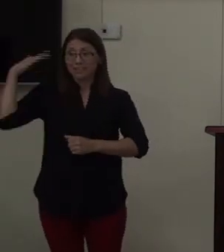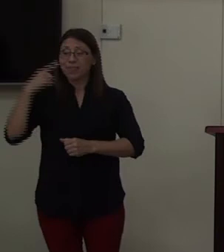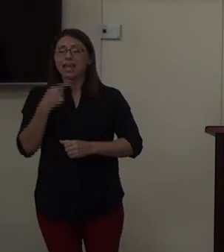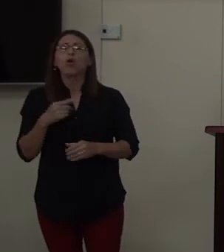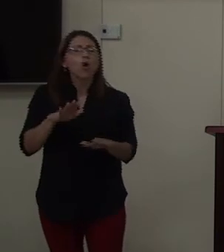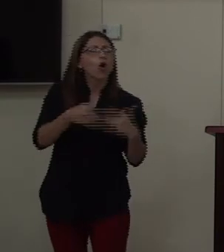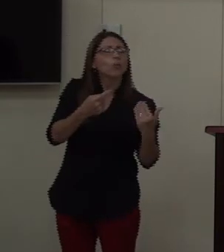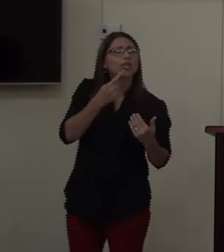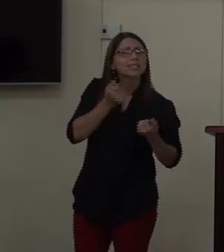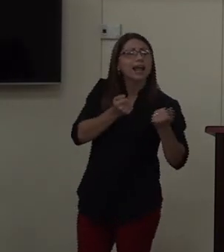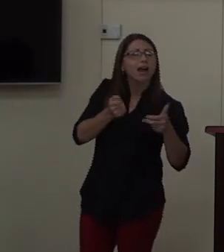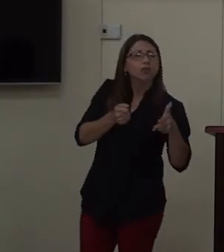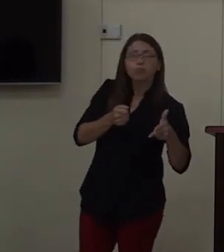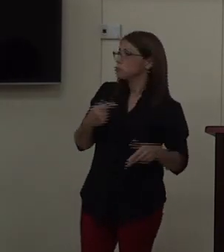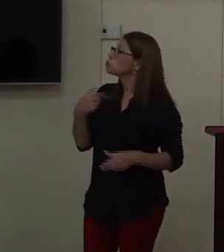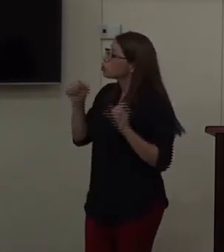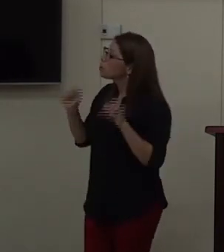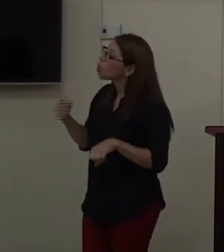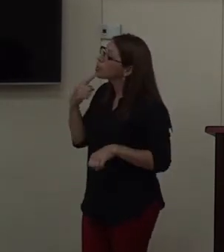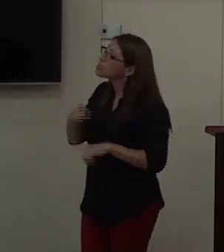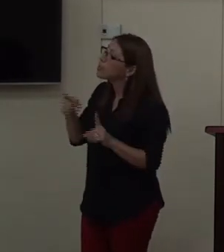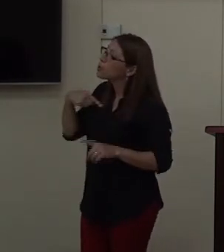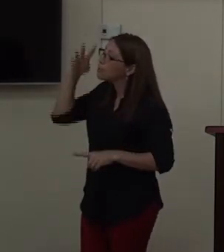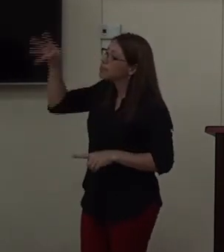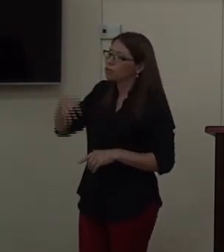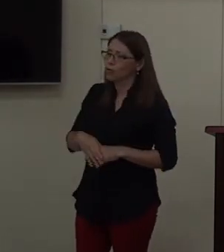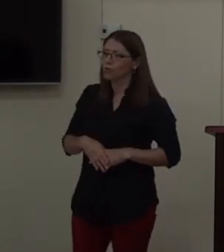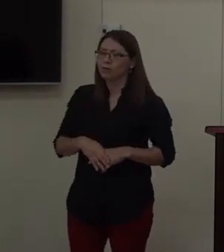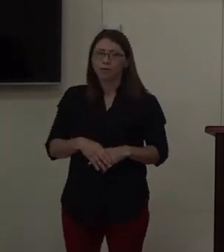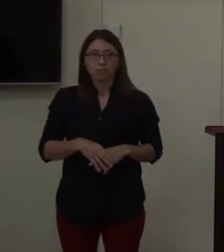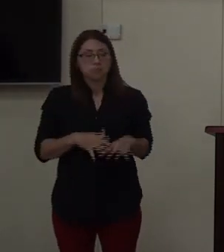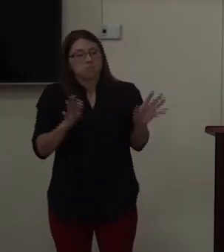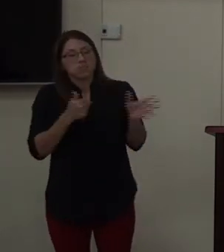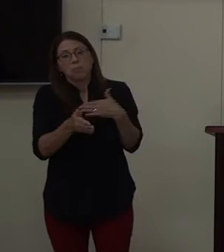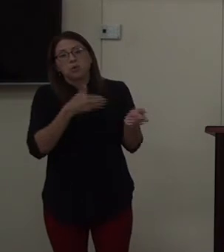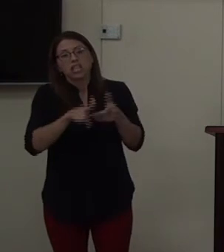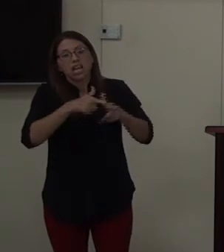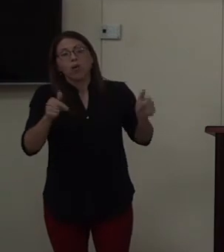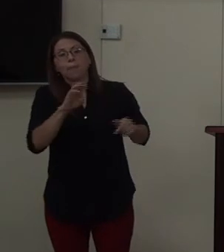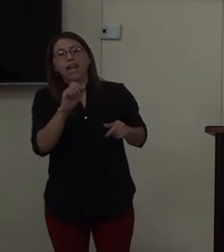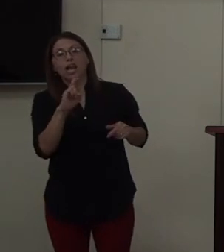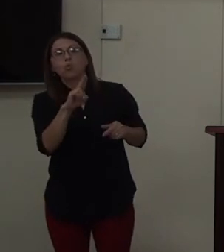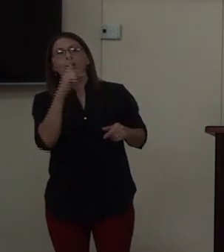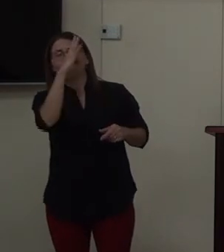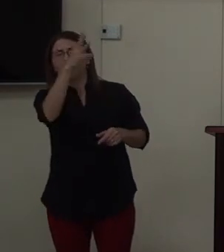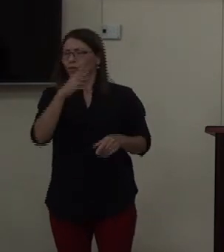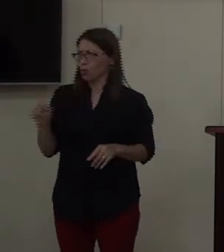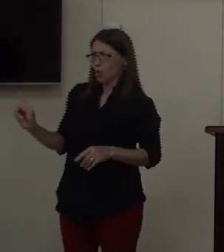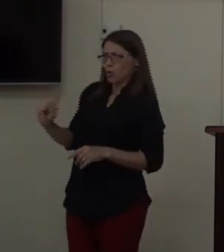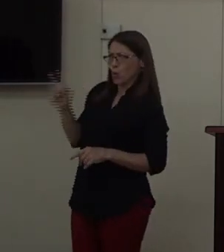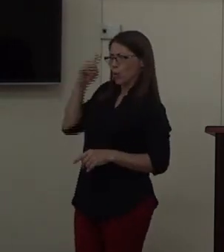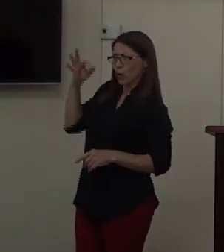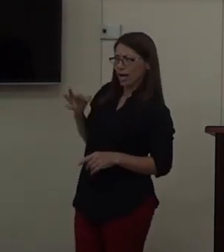carro? Le digo, yo te puedo decir, pero invento. Y uno me dice, bien, ¿de por sí el lenguaje maleco es invento? No, le digo, no